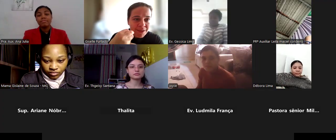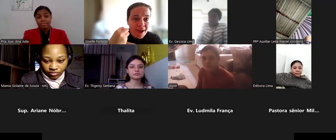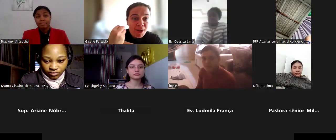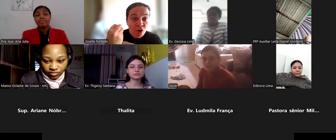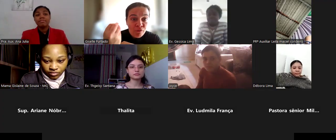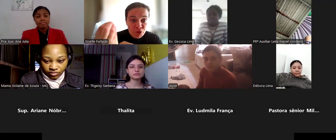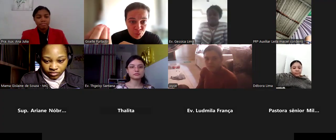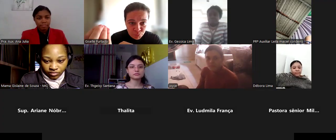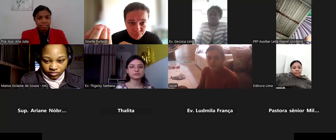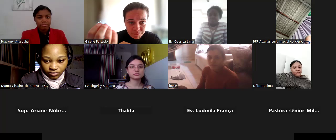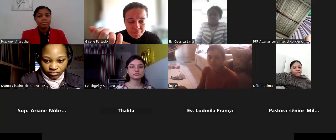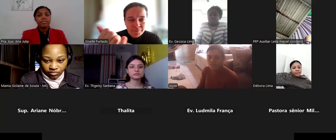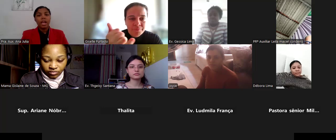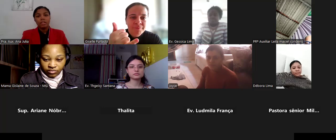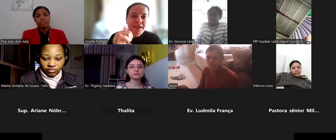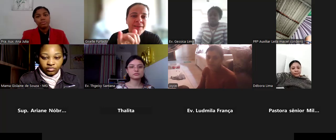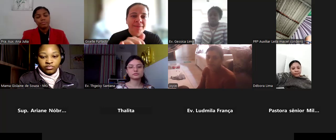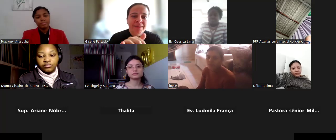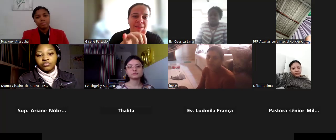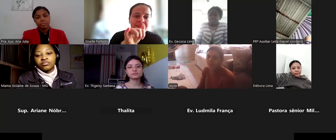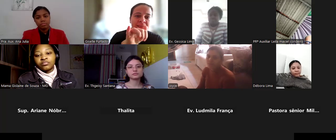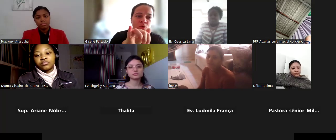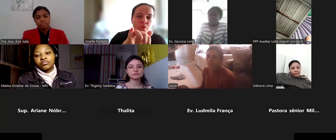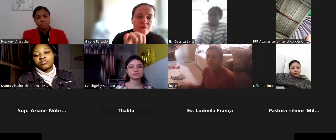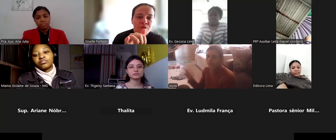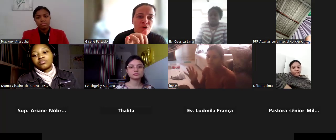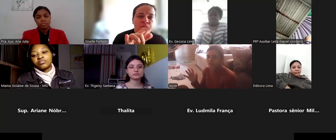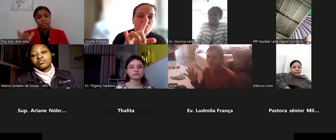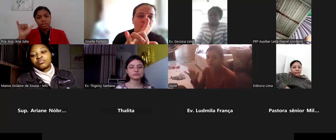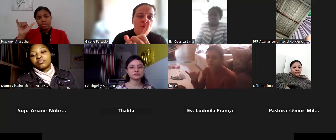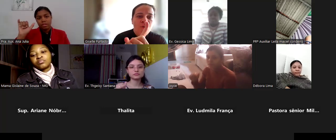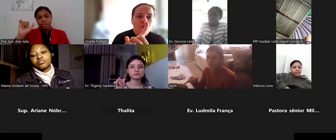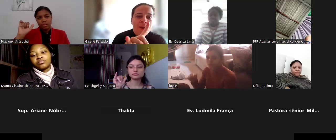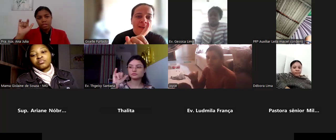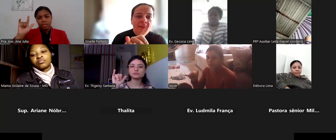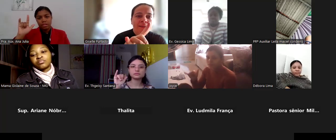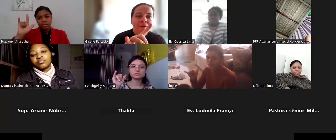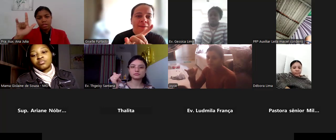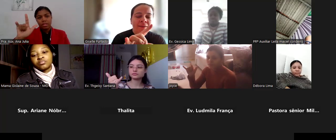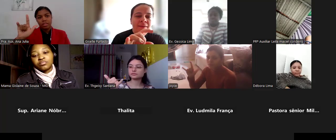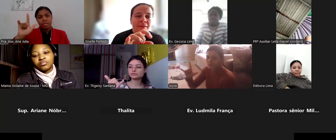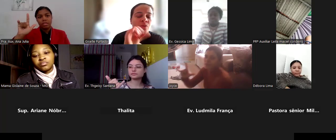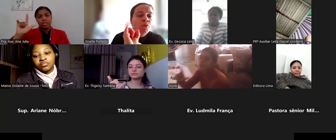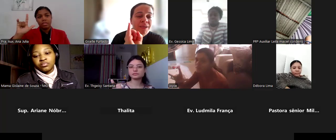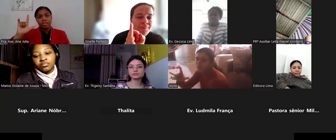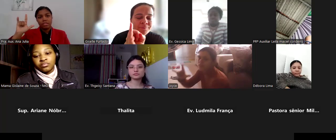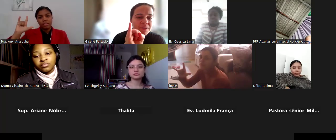I love you, né? Que daí seria o Y, o L, o I,